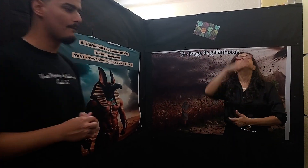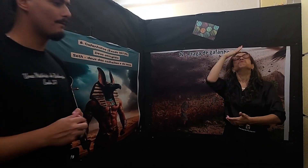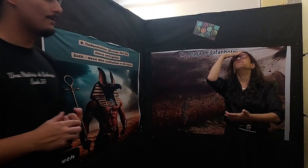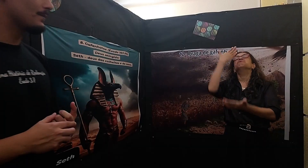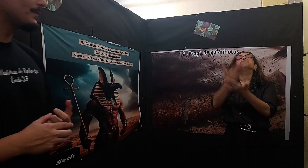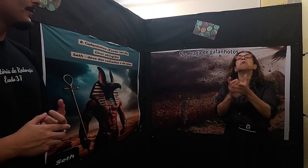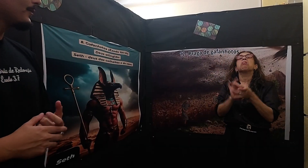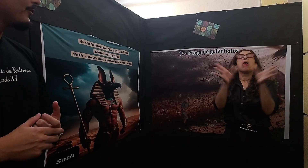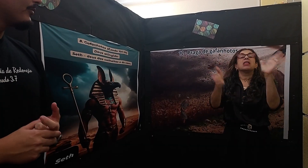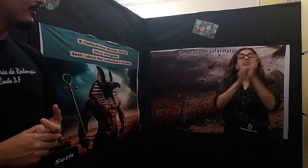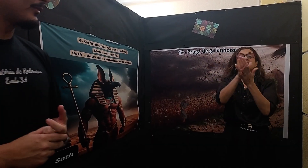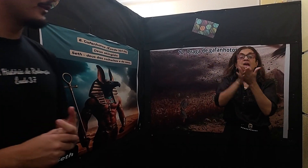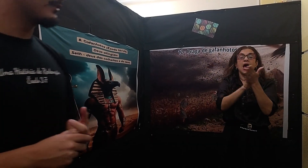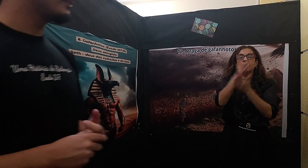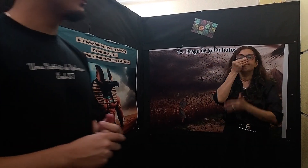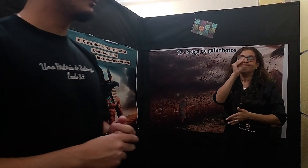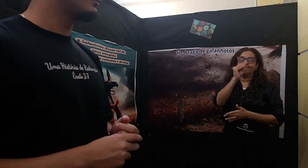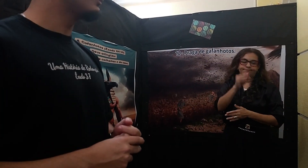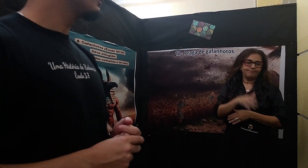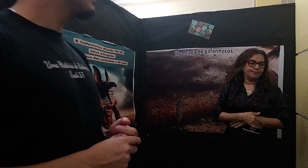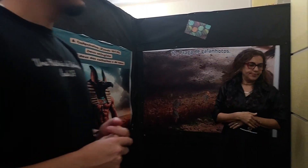deserto.